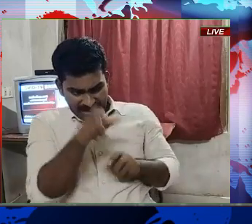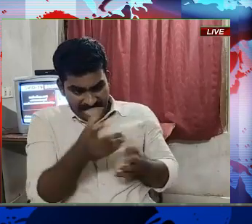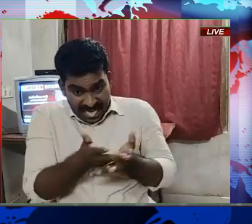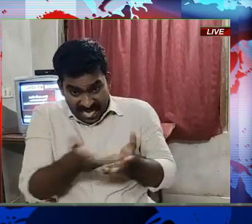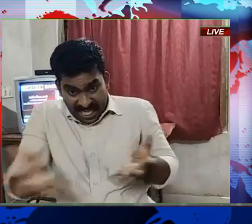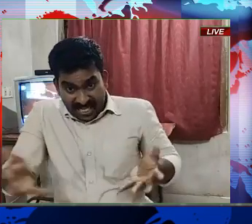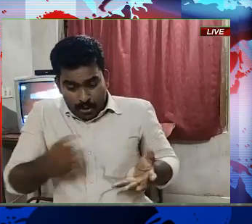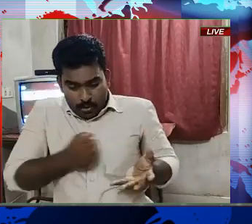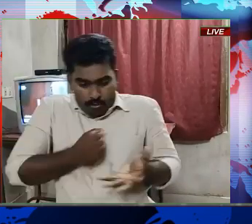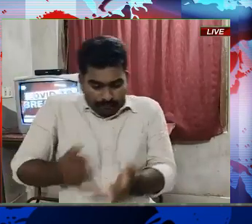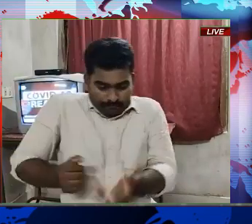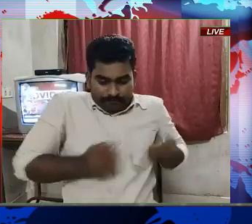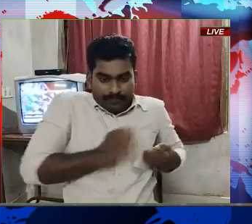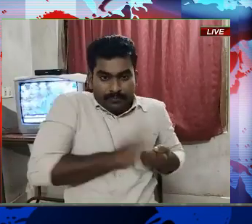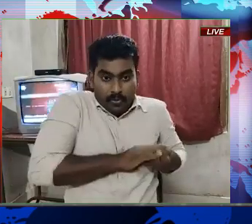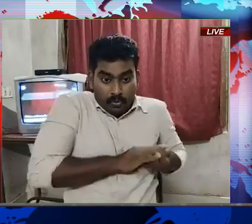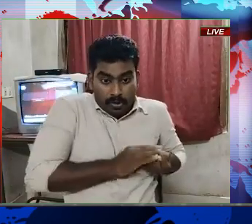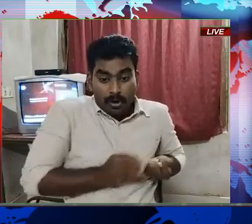മരുന്നെത്തിച്ചു കൊടുക്കാൻ